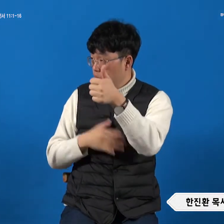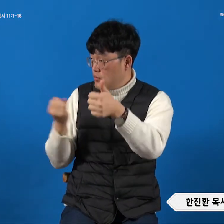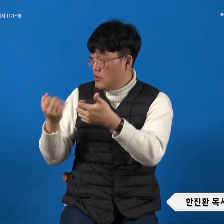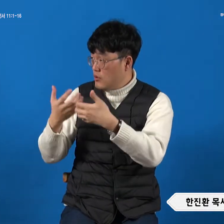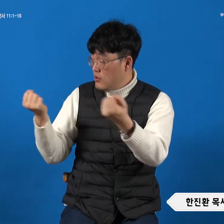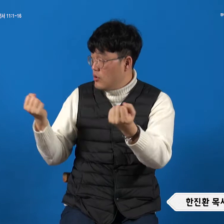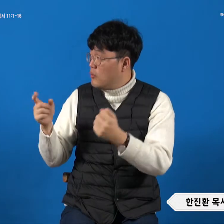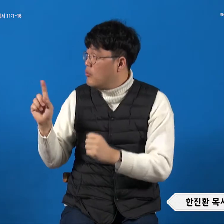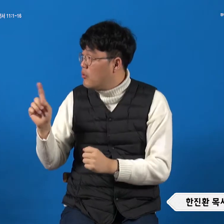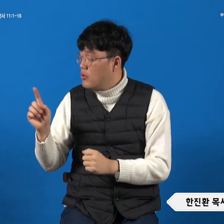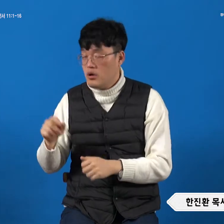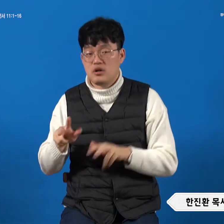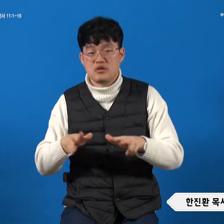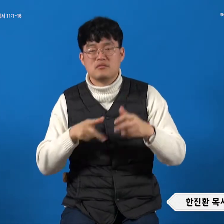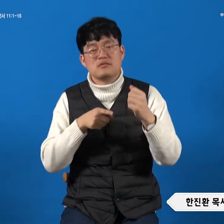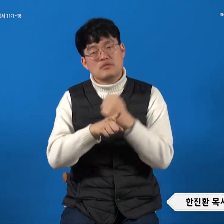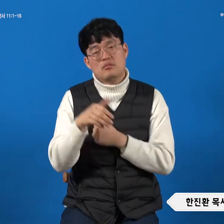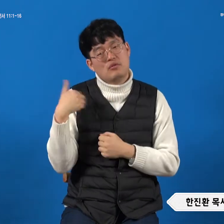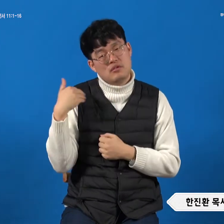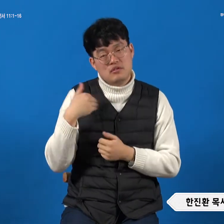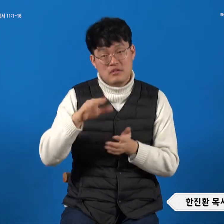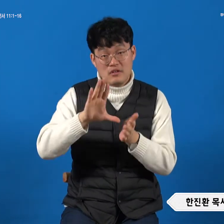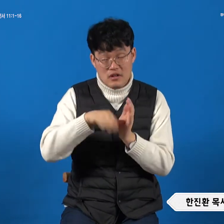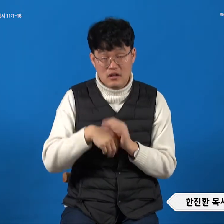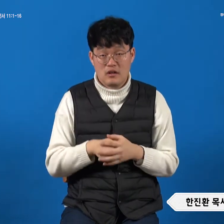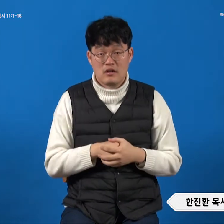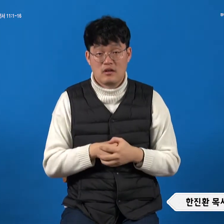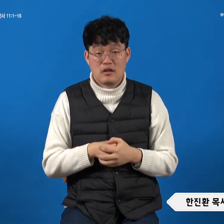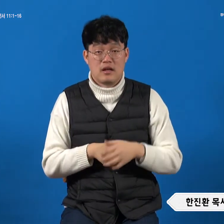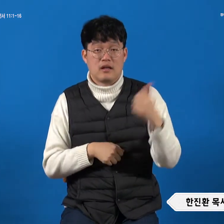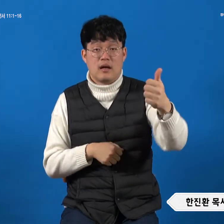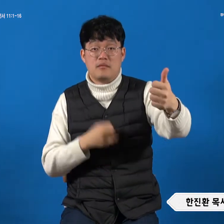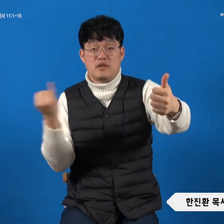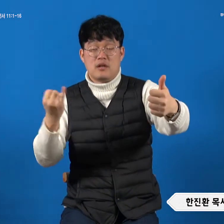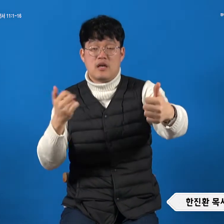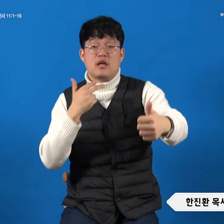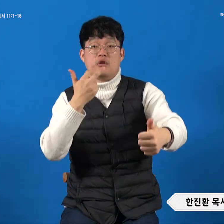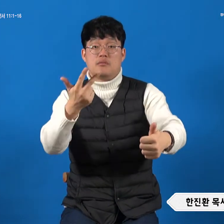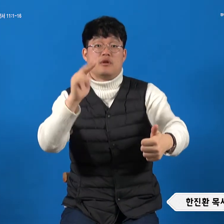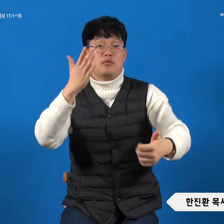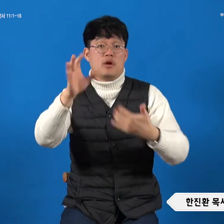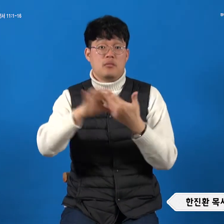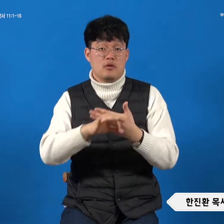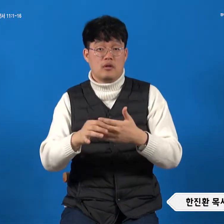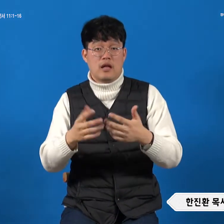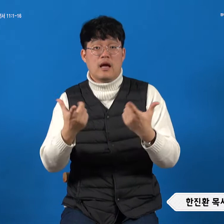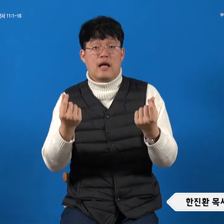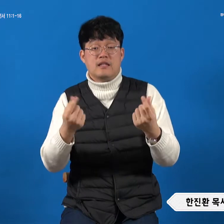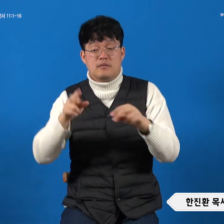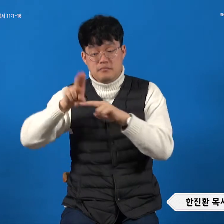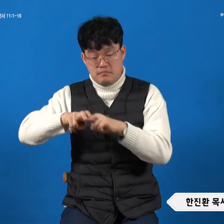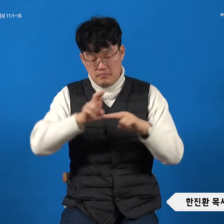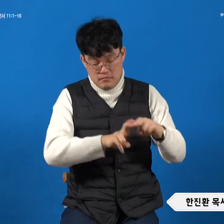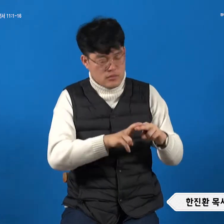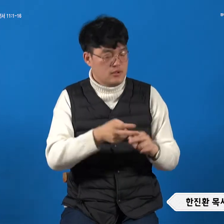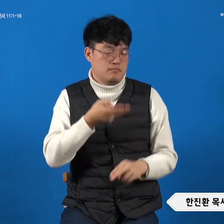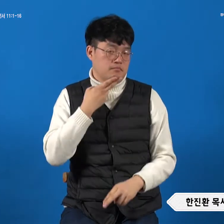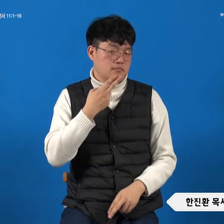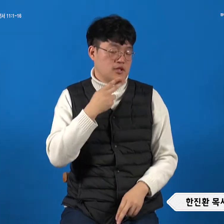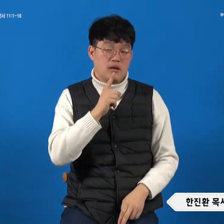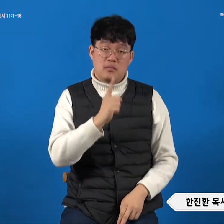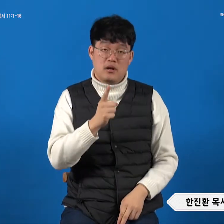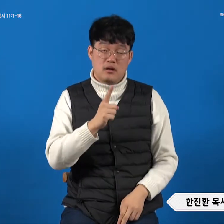뜻이냐고, 뜻도 모르는 지금 시대가 됐는데 남녀가 7살만 되면 같이 앉지 않는다는